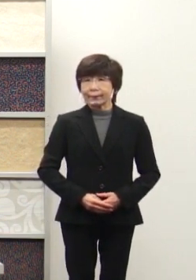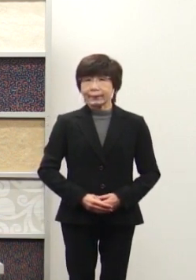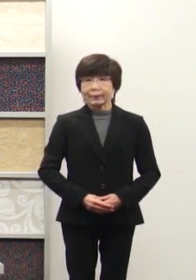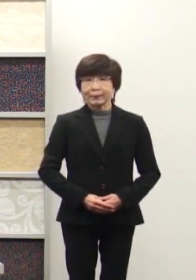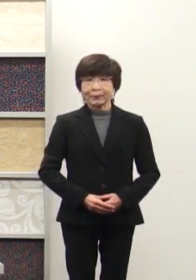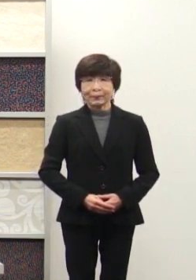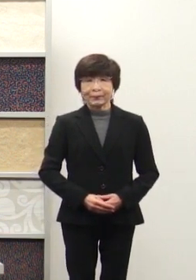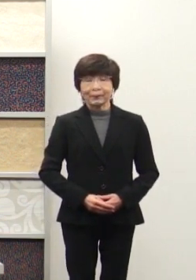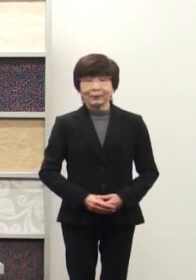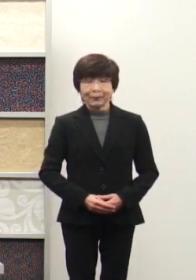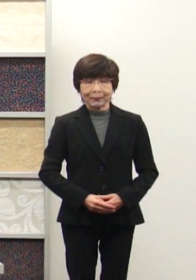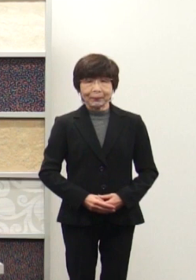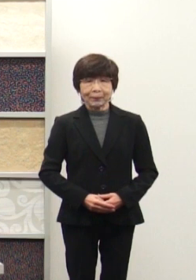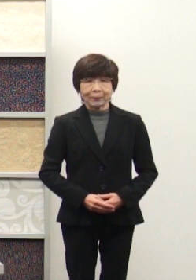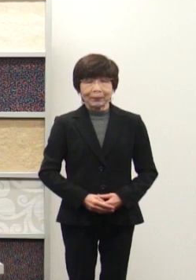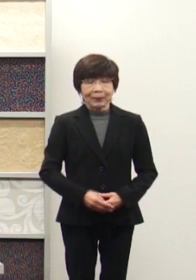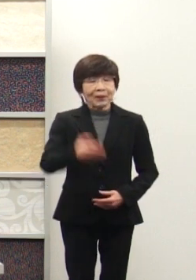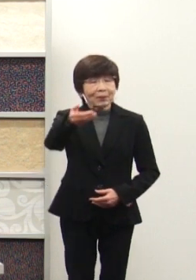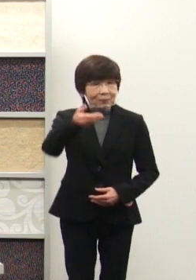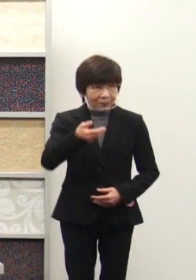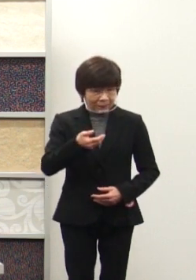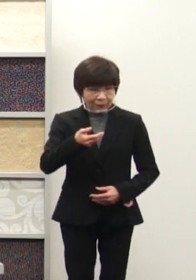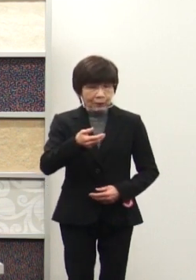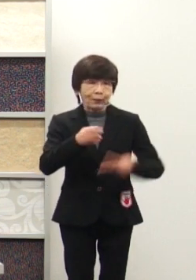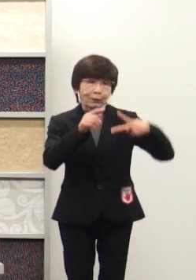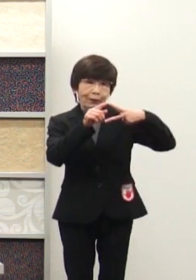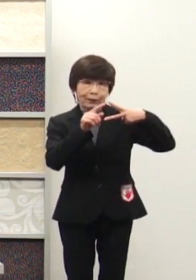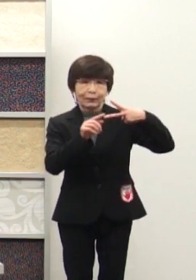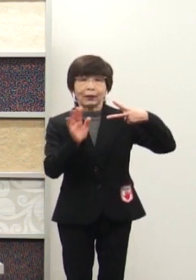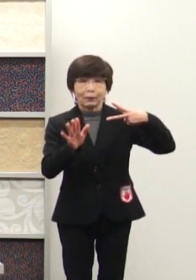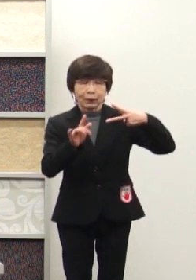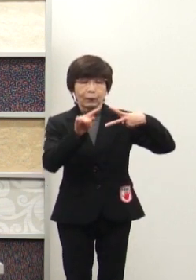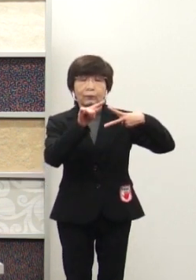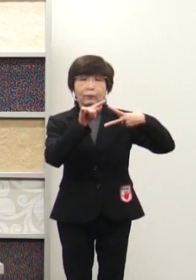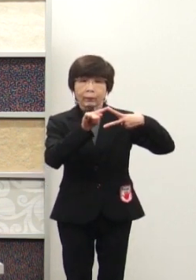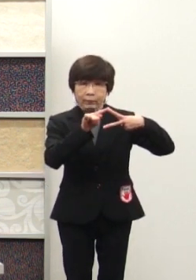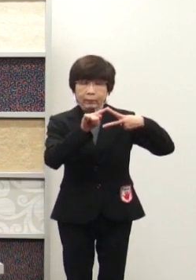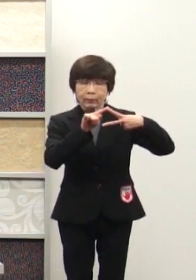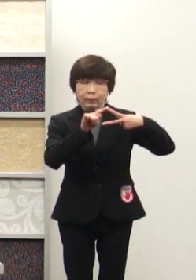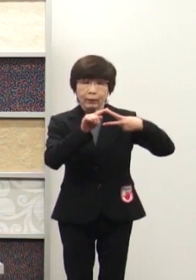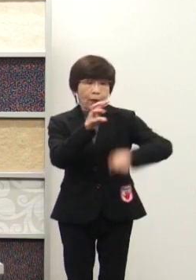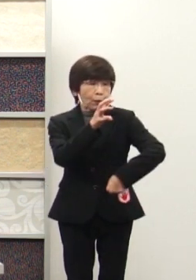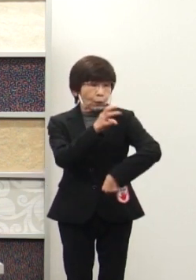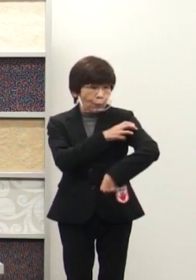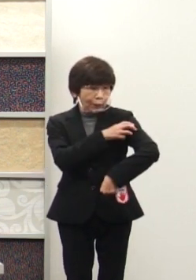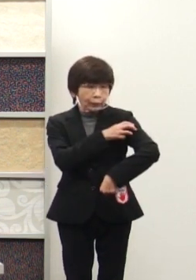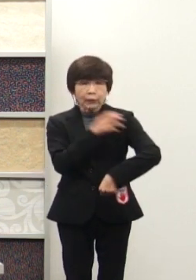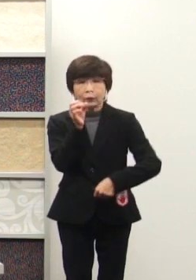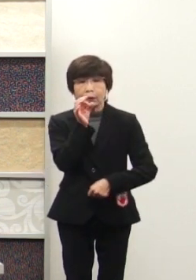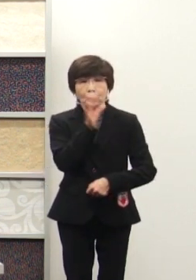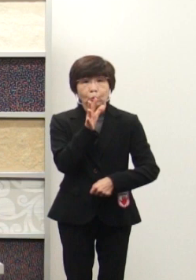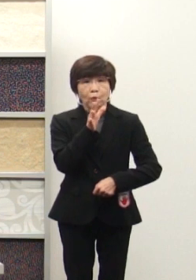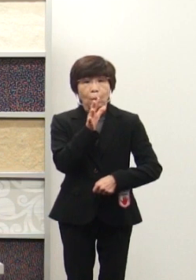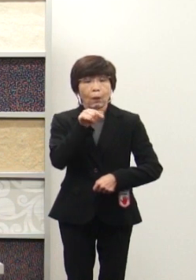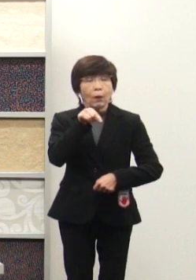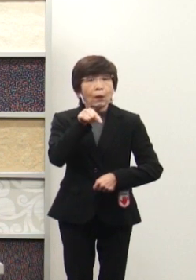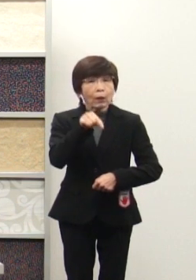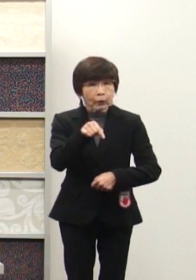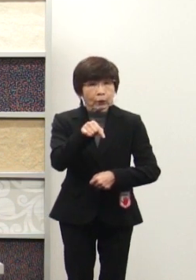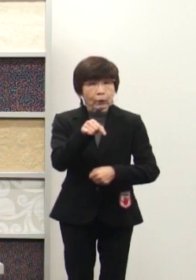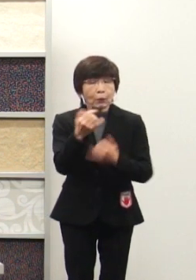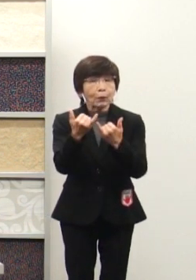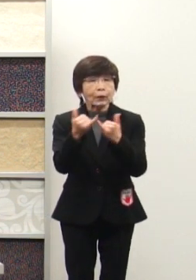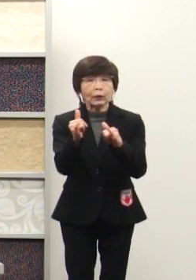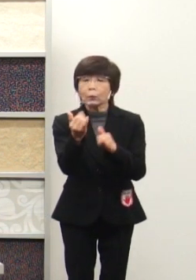すいません、テレビ山梨の末田と申します。2点をお伺いしたいんですけども、今回そのワクチン無料の、対象になる回数といいますか人